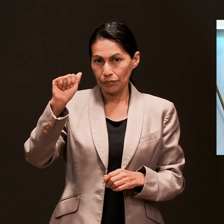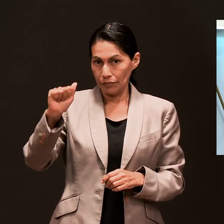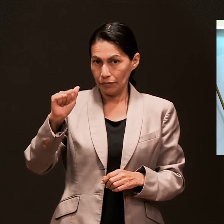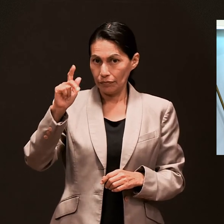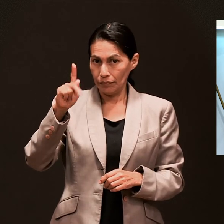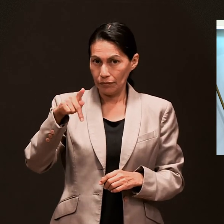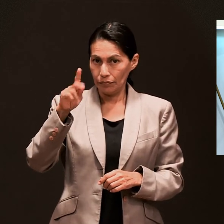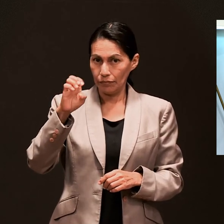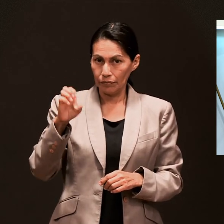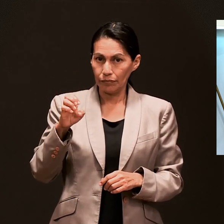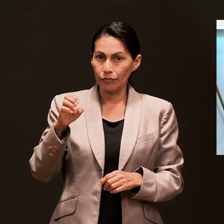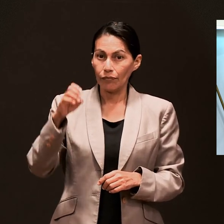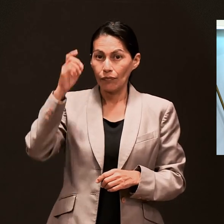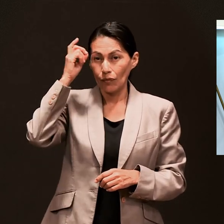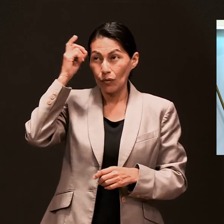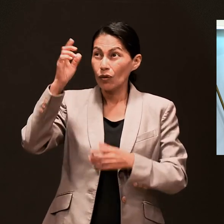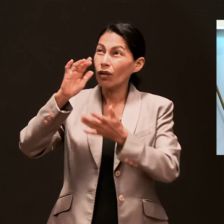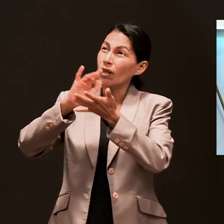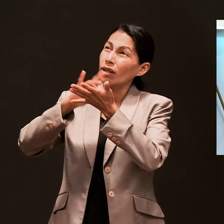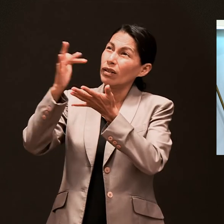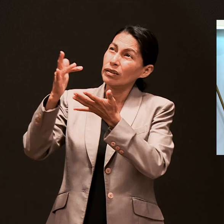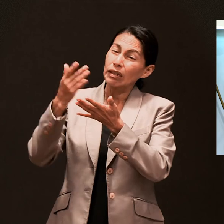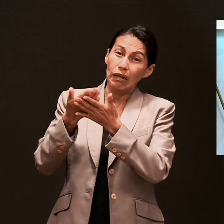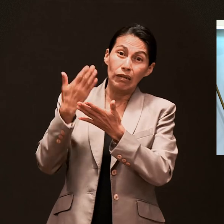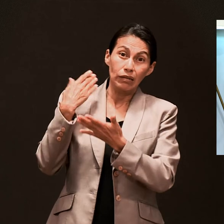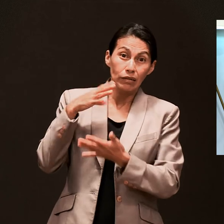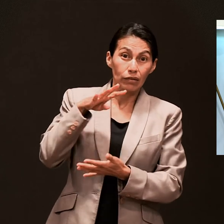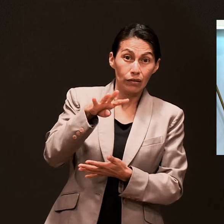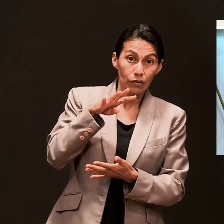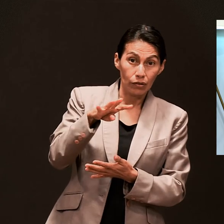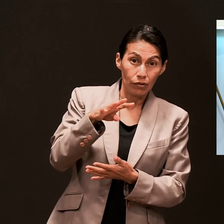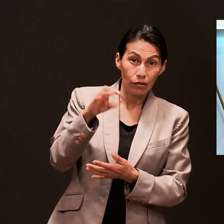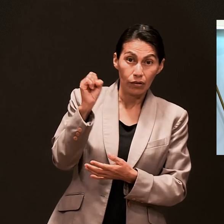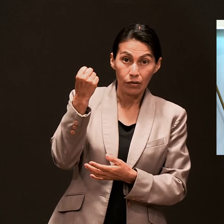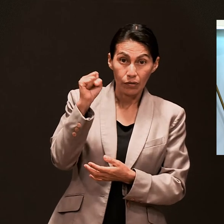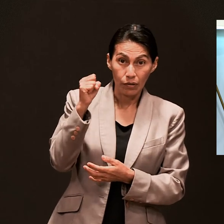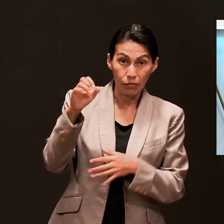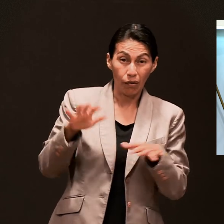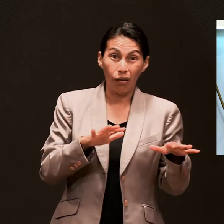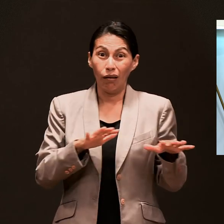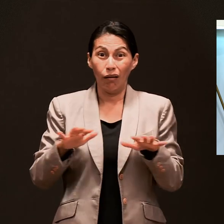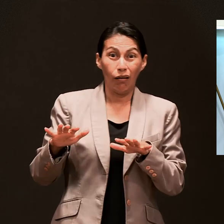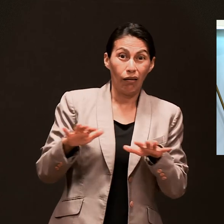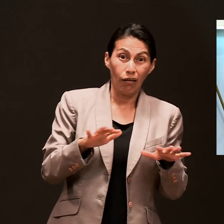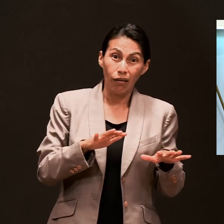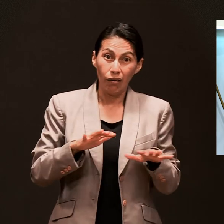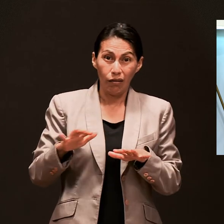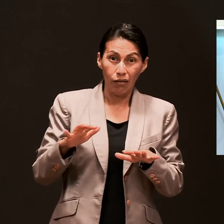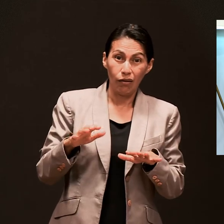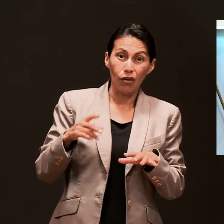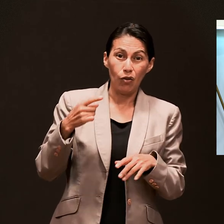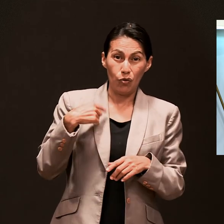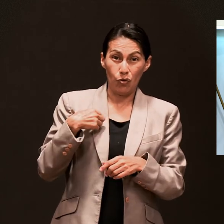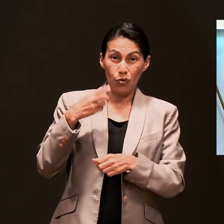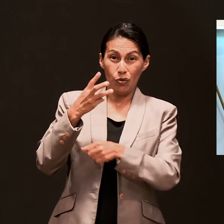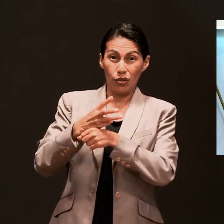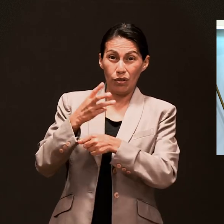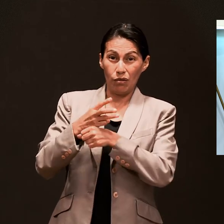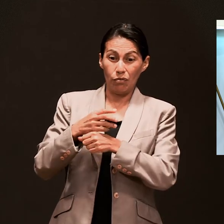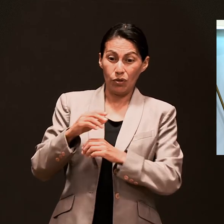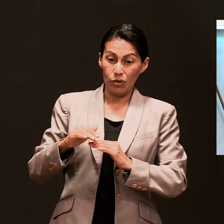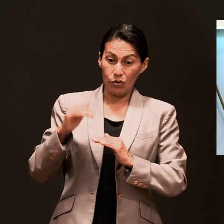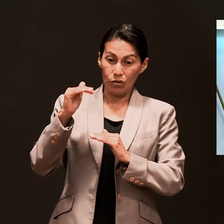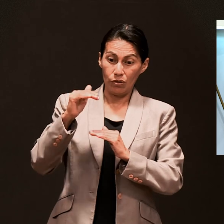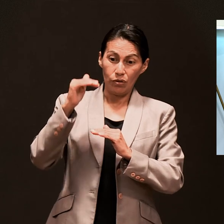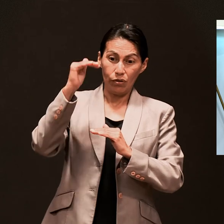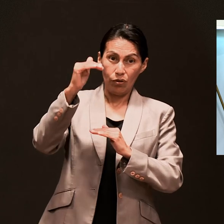que buenas noches a todos gracias a Dios por todo en especial Porque nos cuidó el 19 de septiembre cuando tembló